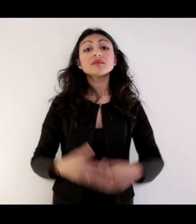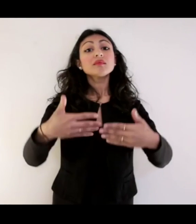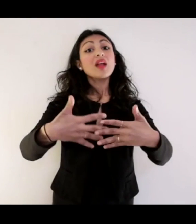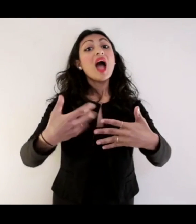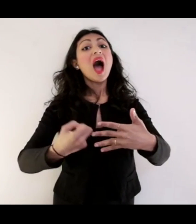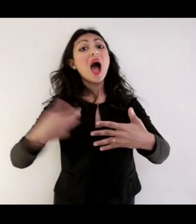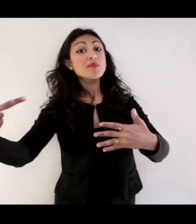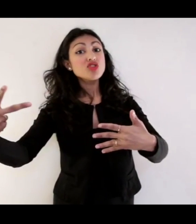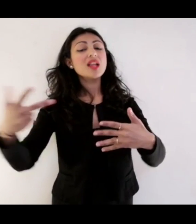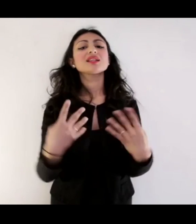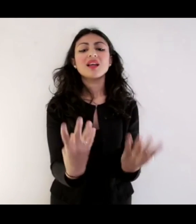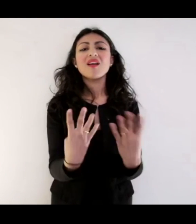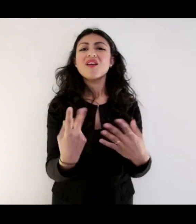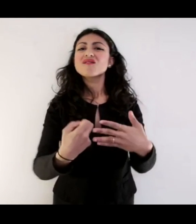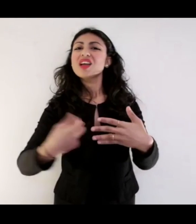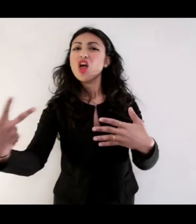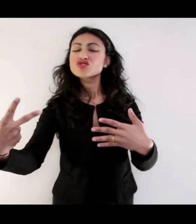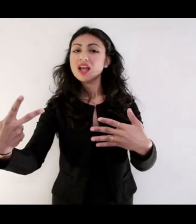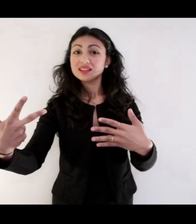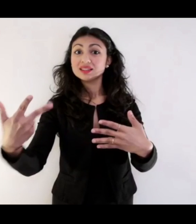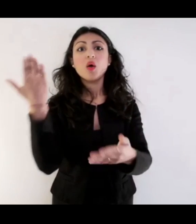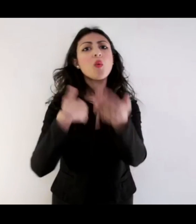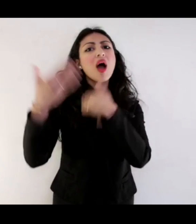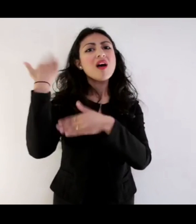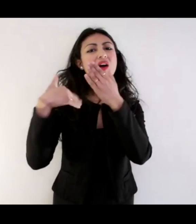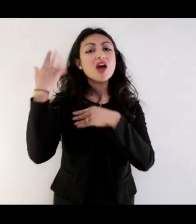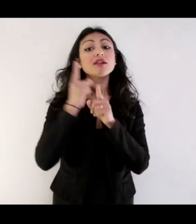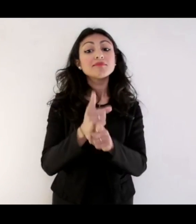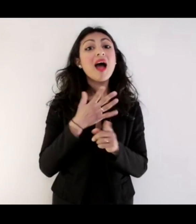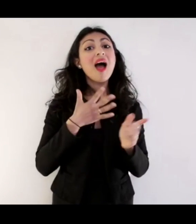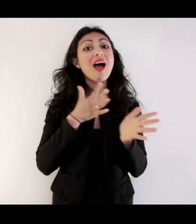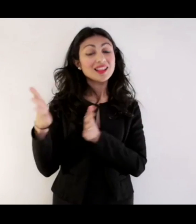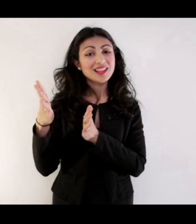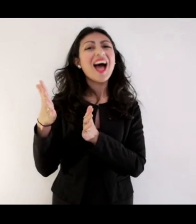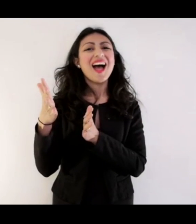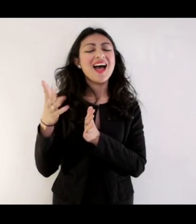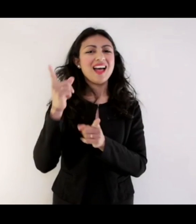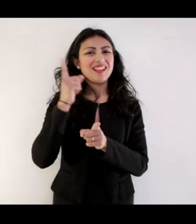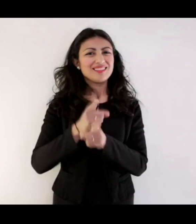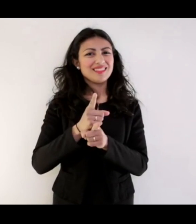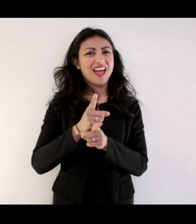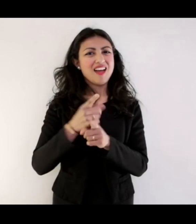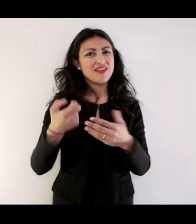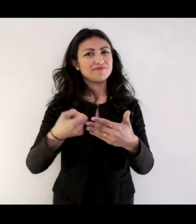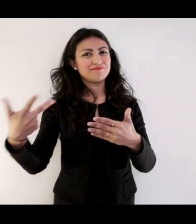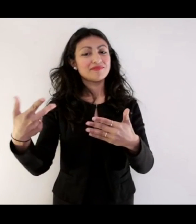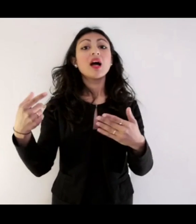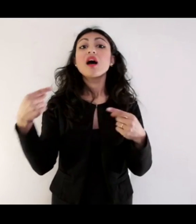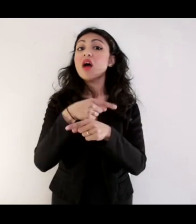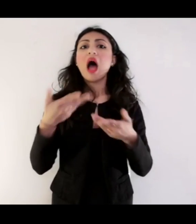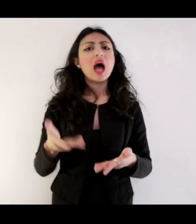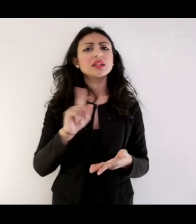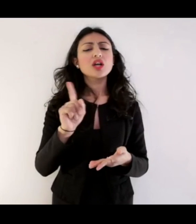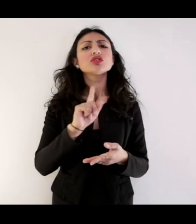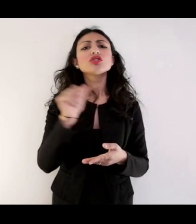Al mio centesi e villo centesi sono due procedure ormai che si fanno non più solamente per l'età ma in base a esami di screening, quindi